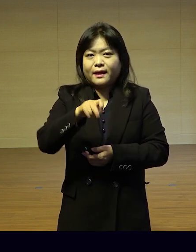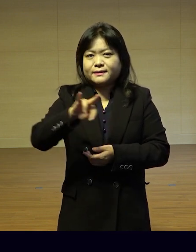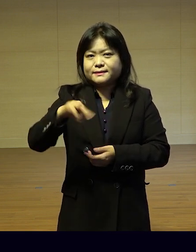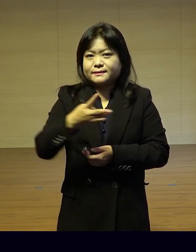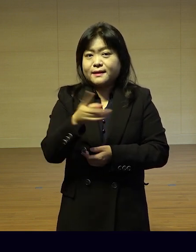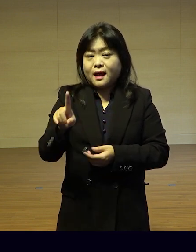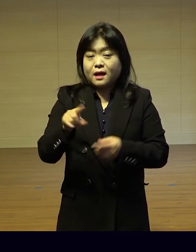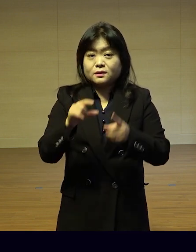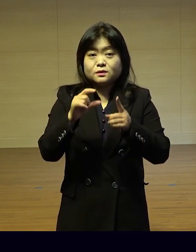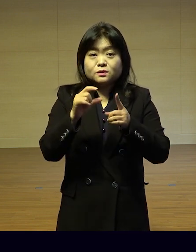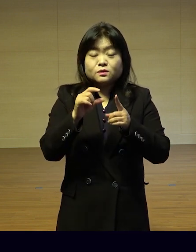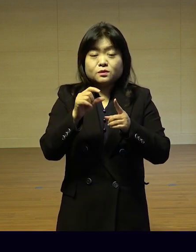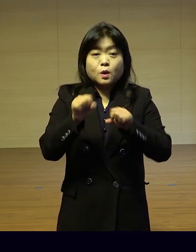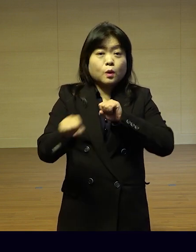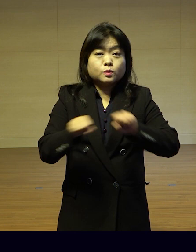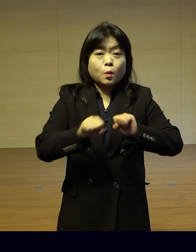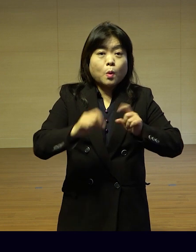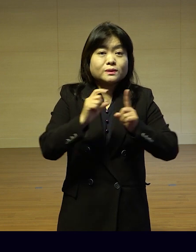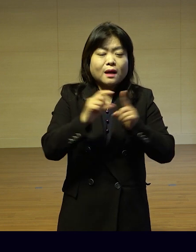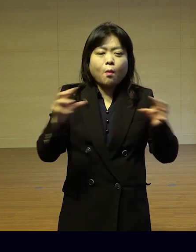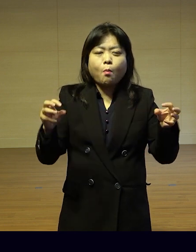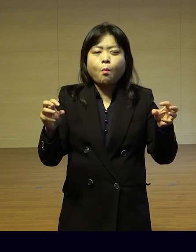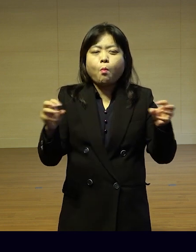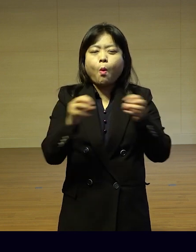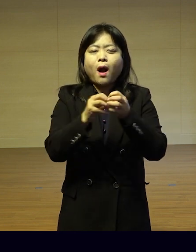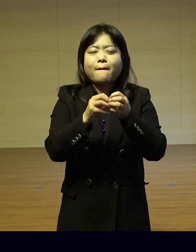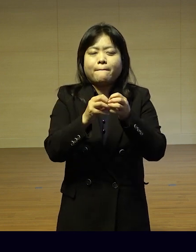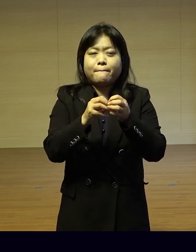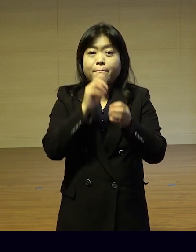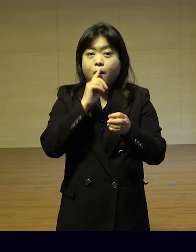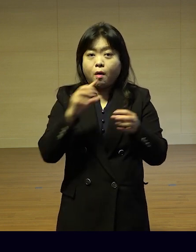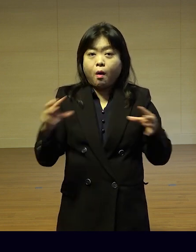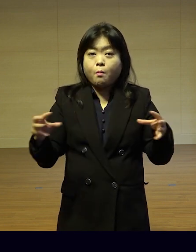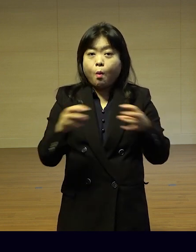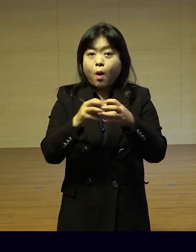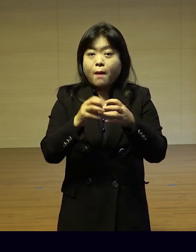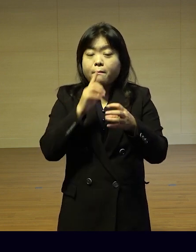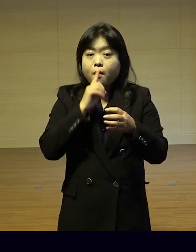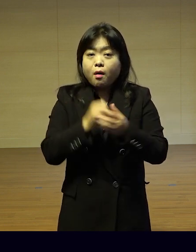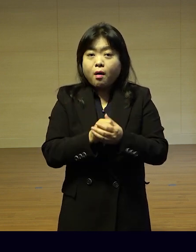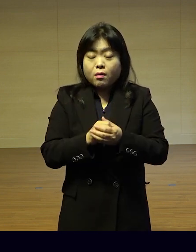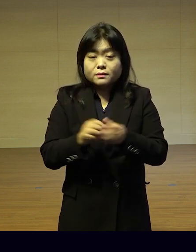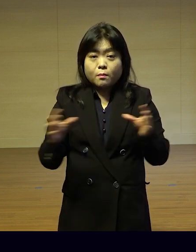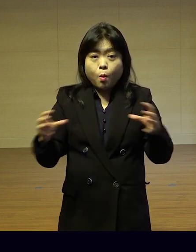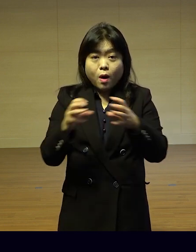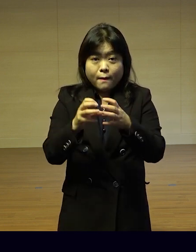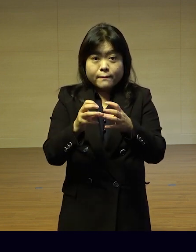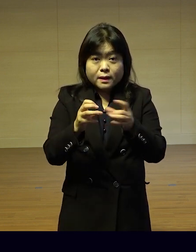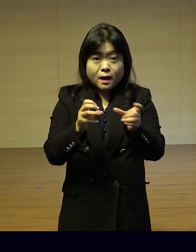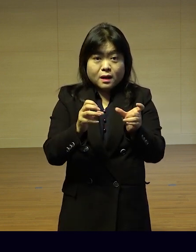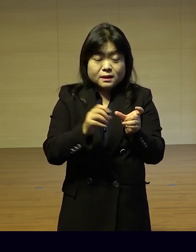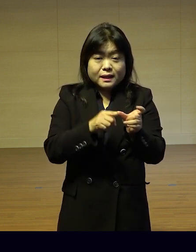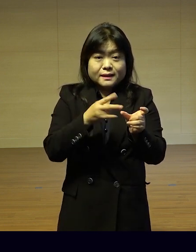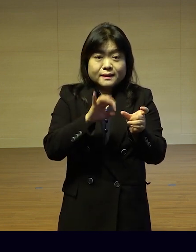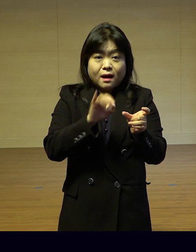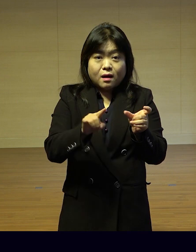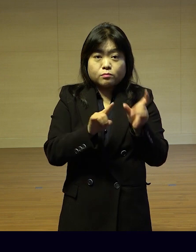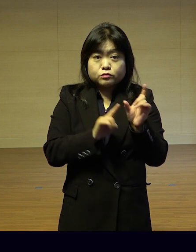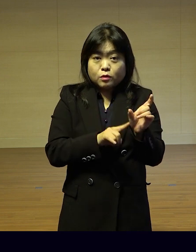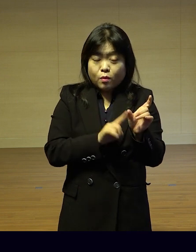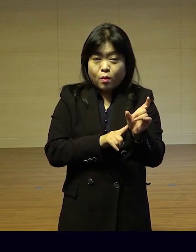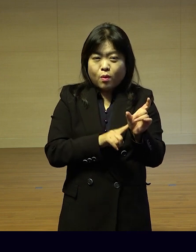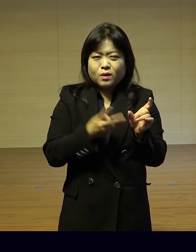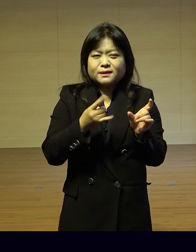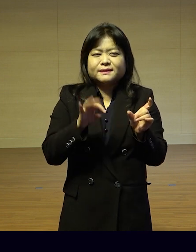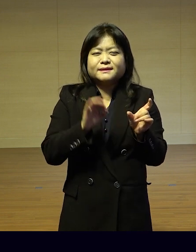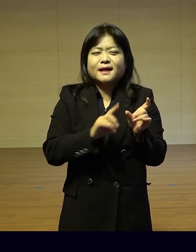이 동사는 복합어인데 그 앞에 전철이 붙은 것이 디아죠.